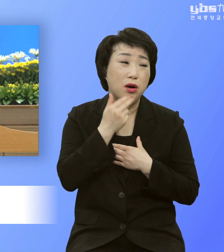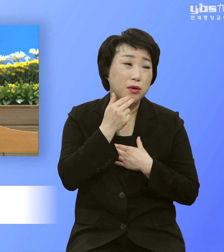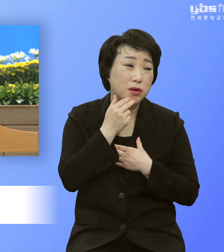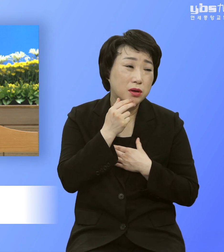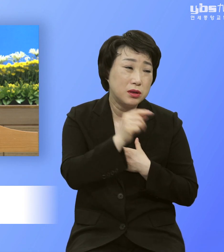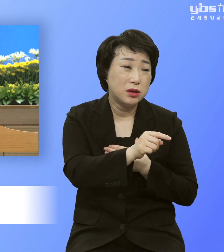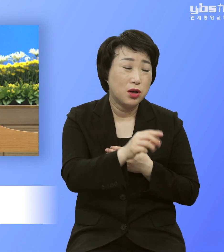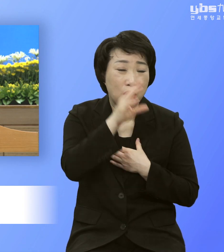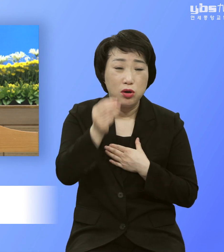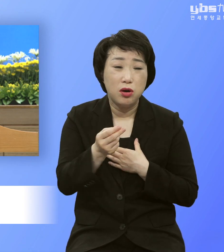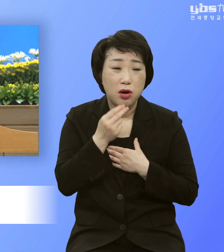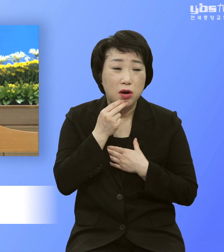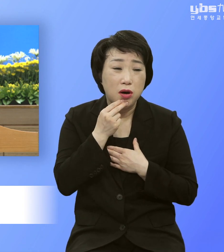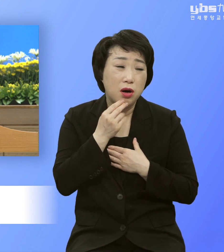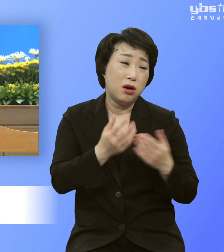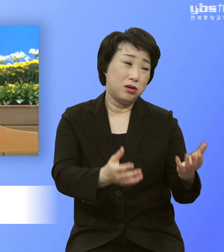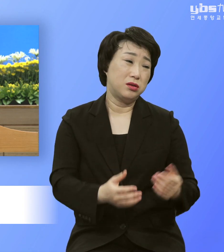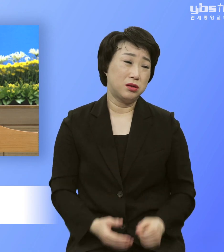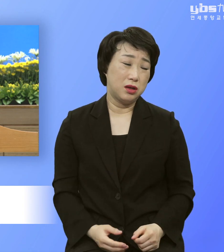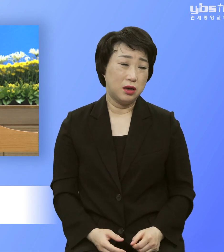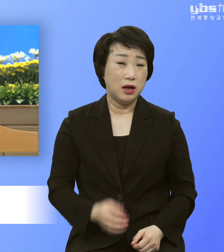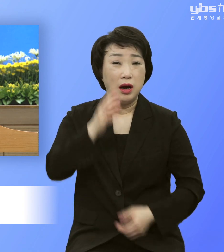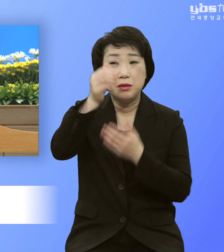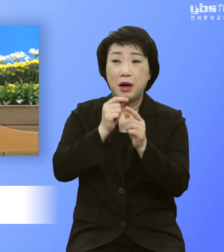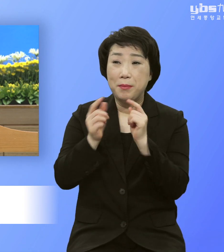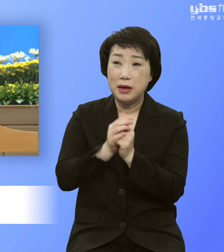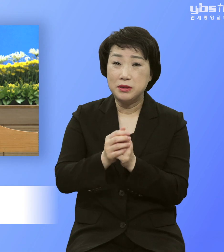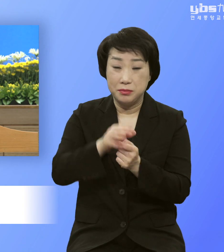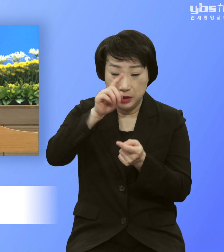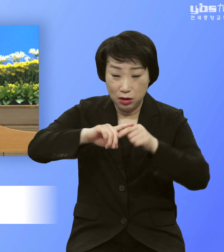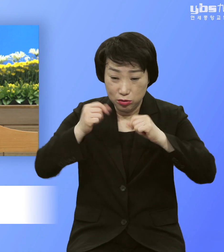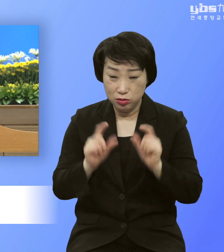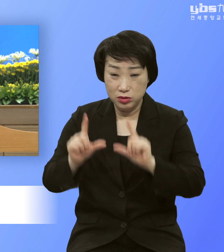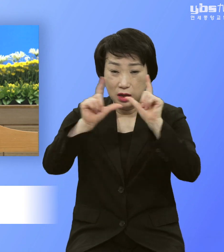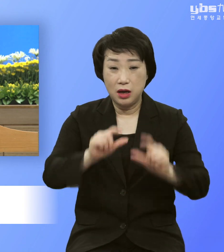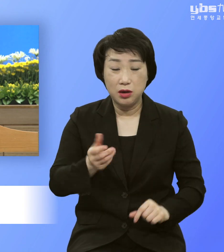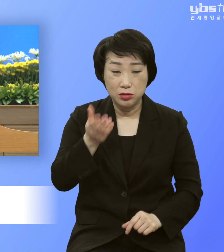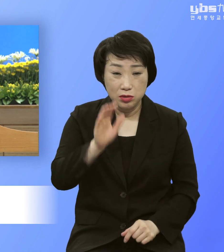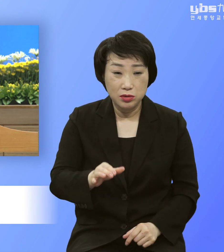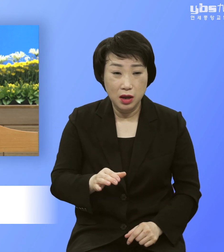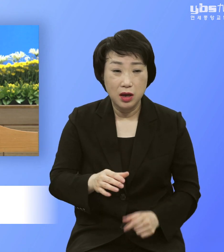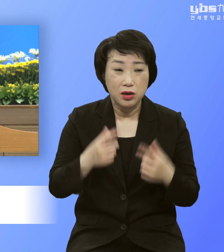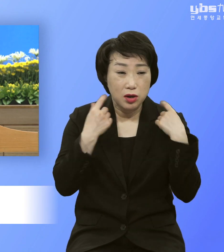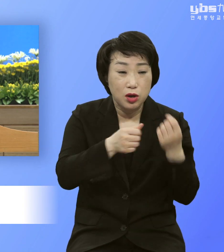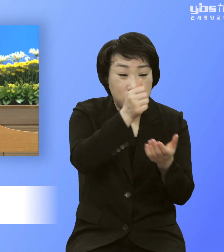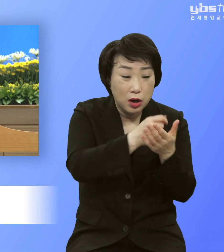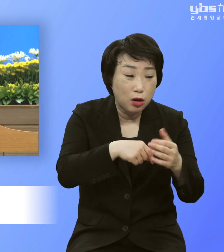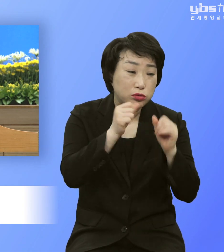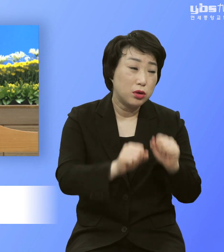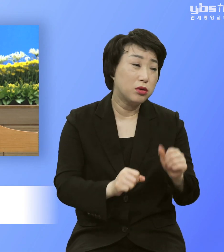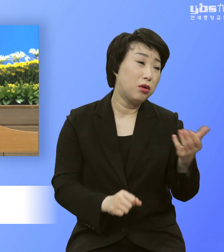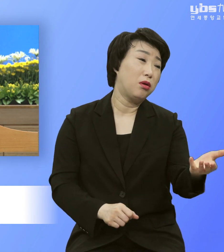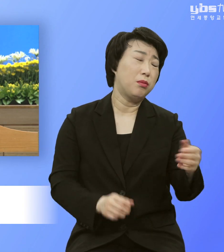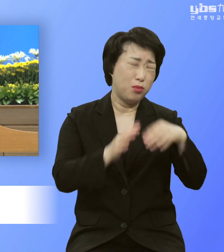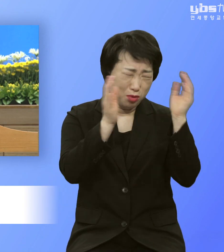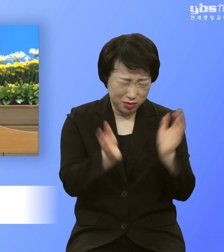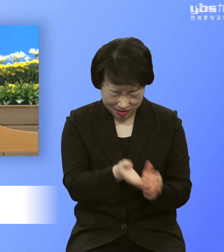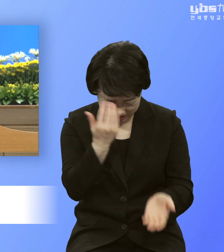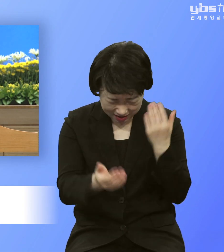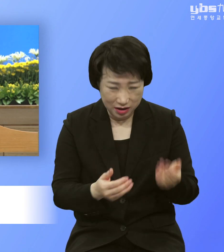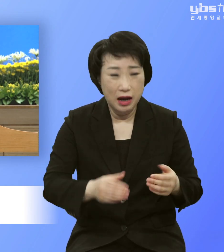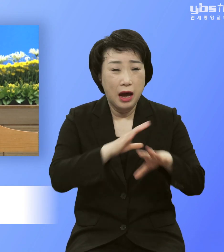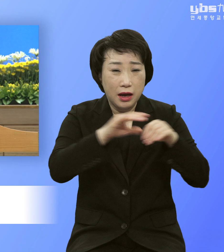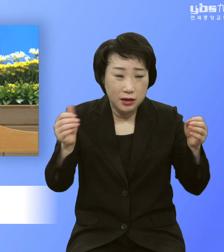구석, 거룩해지지 못한 구석, 하나님 말씀대로 살지만 여전히 죄가요 내는 구석, 그거 다